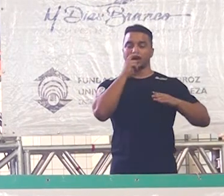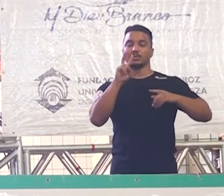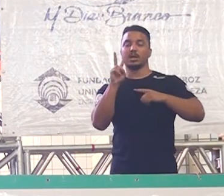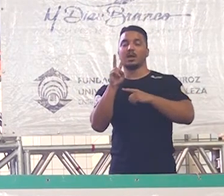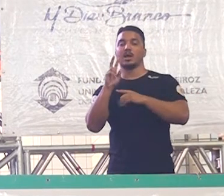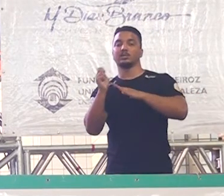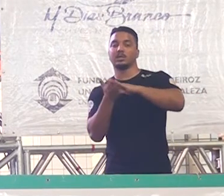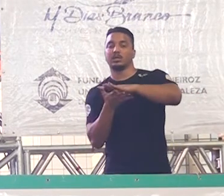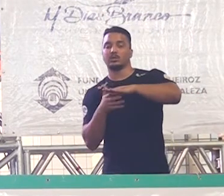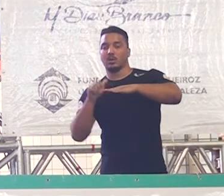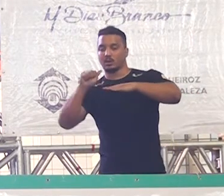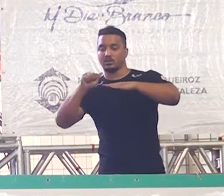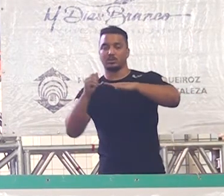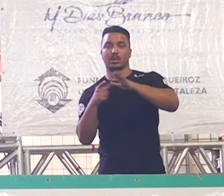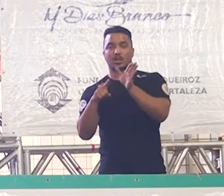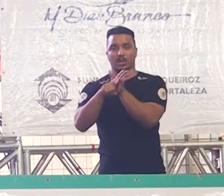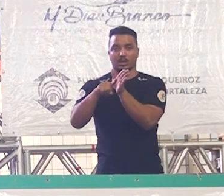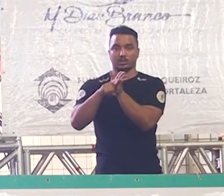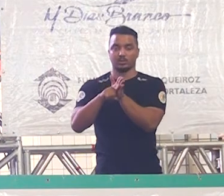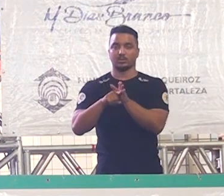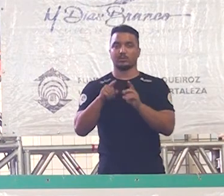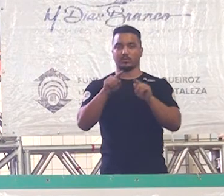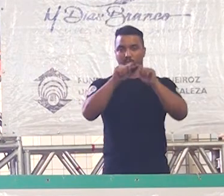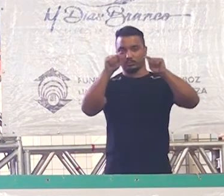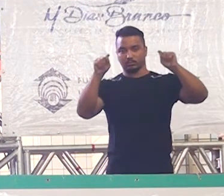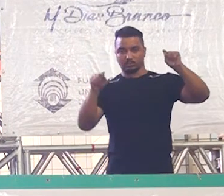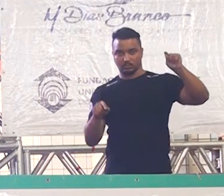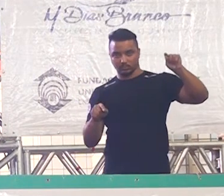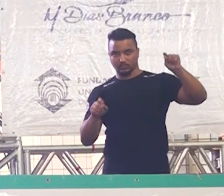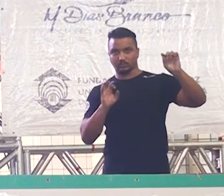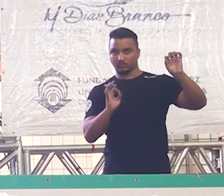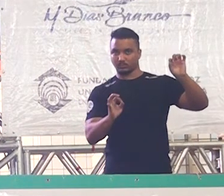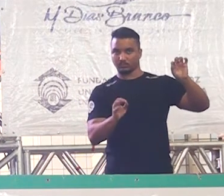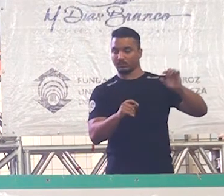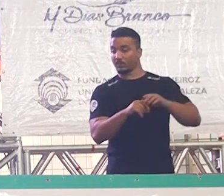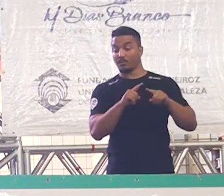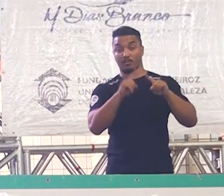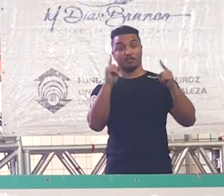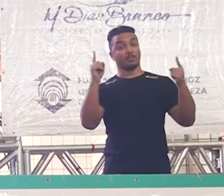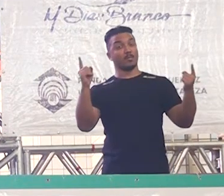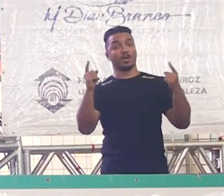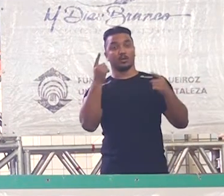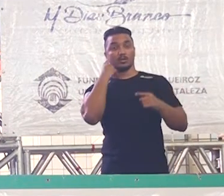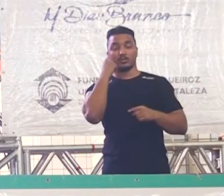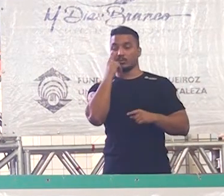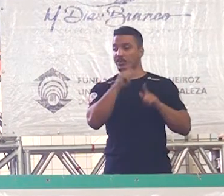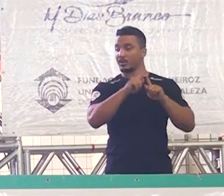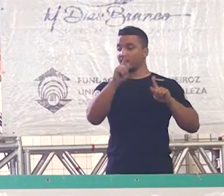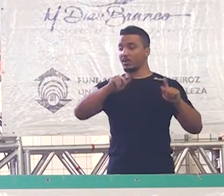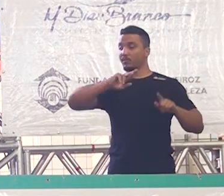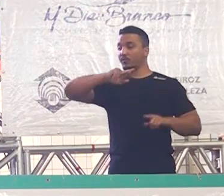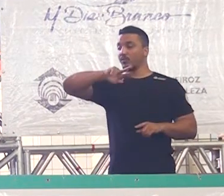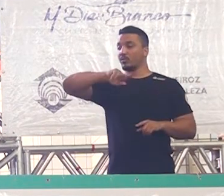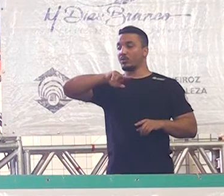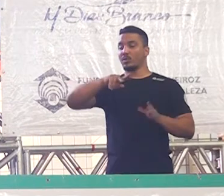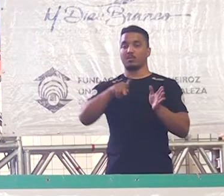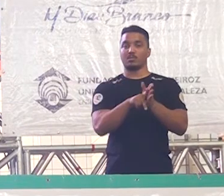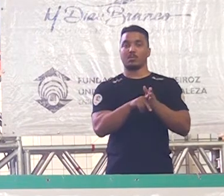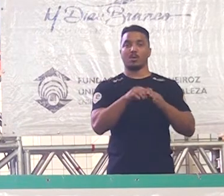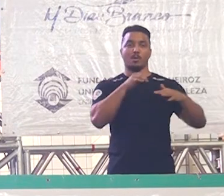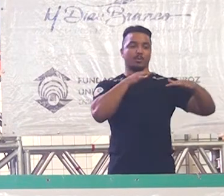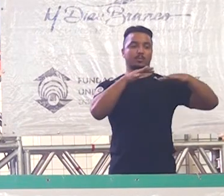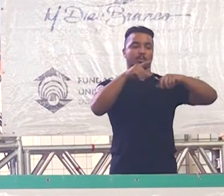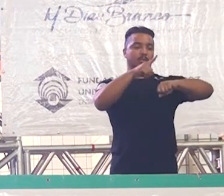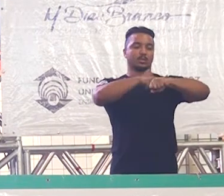negativa. Aceleração negativa, eu tenho concavidade voltada para baixo. Porém, esse gráfico não está mostrando o trecho